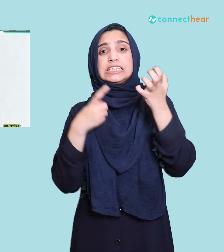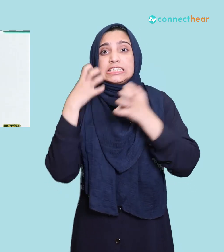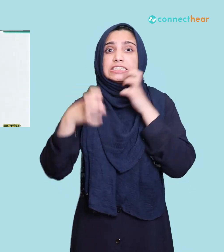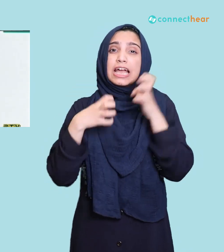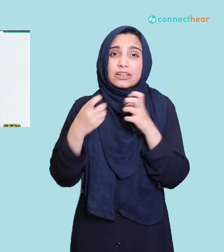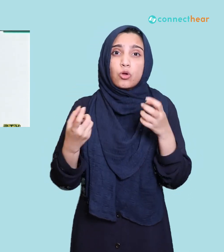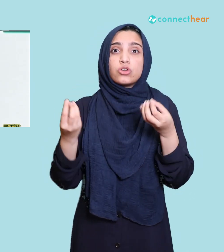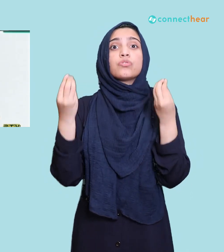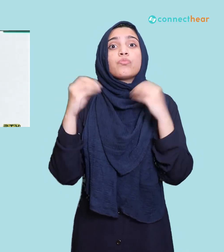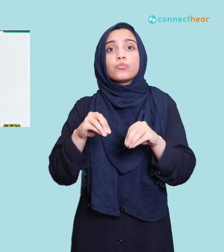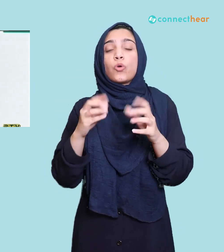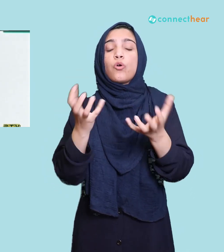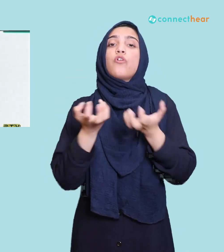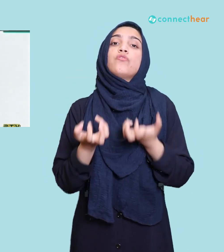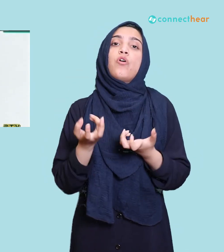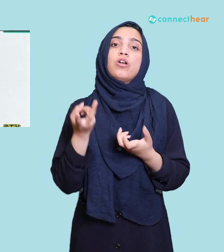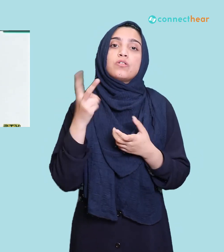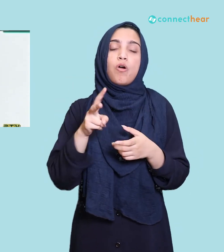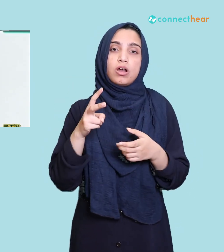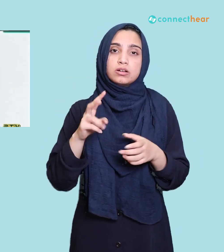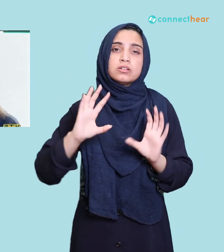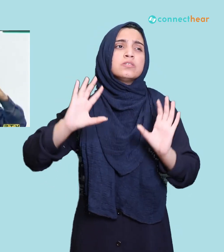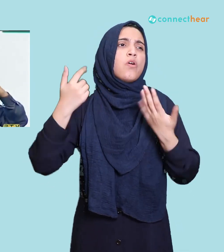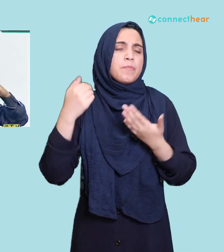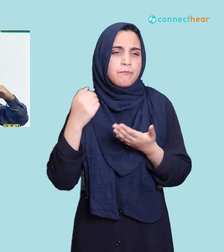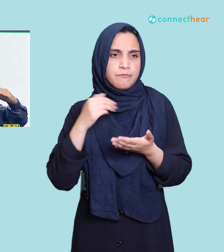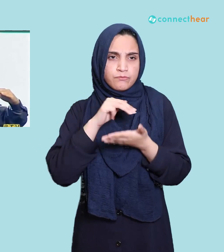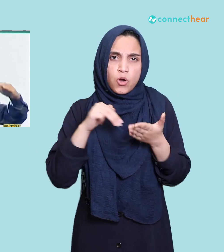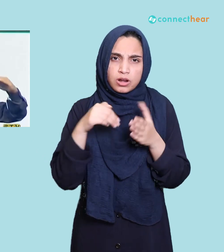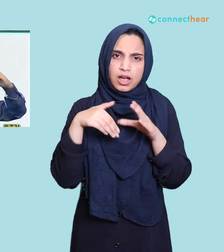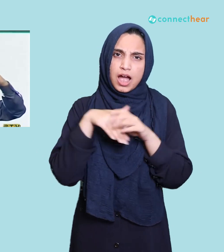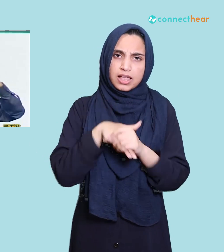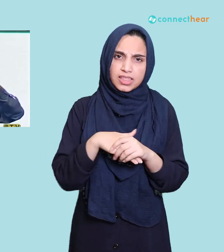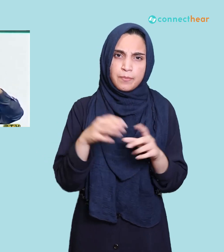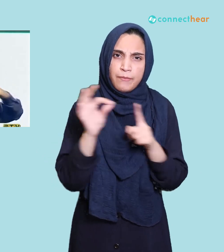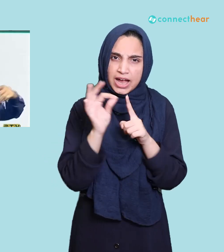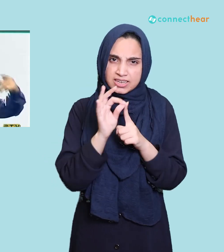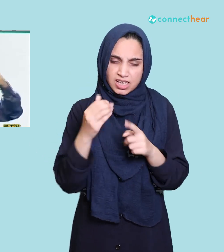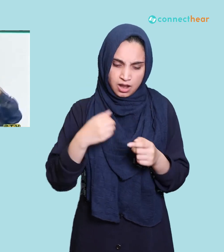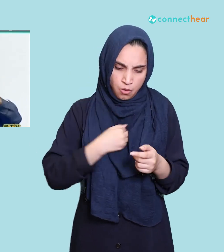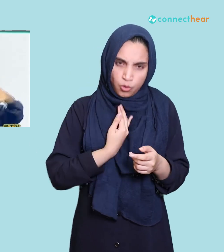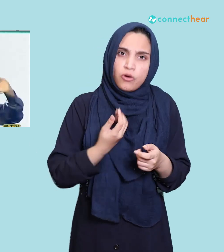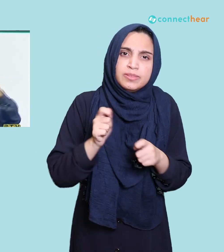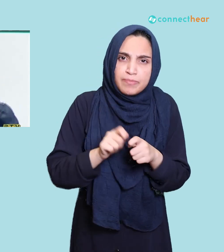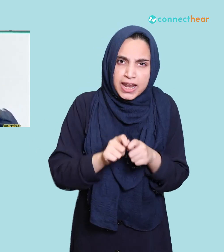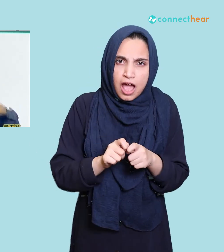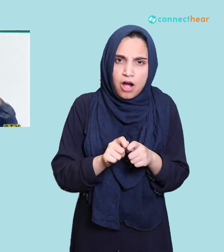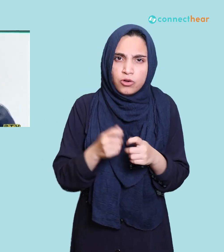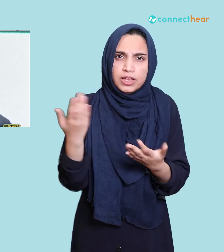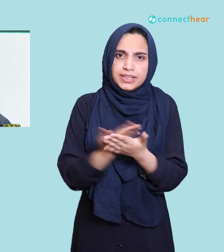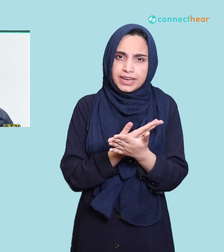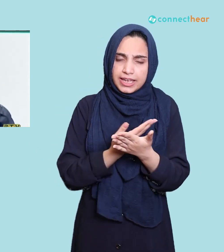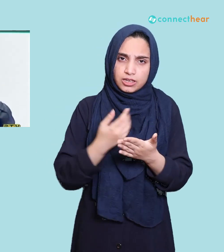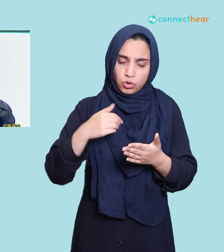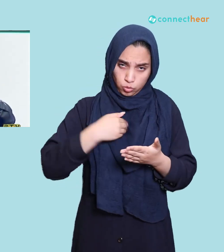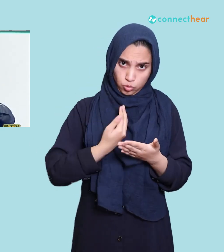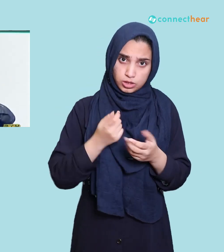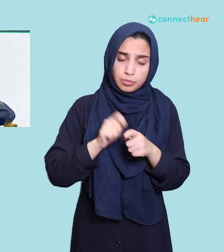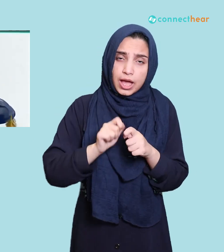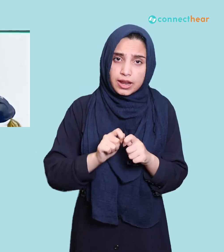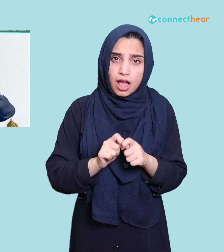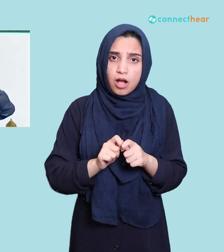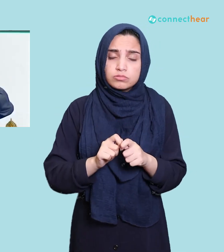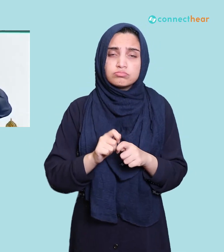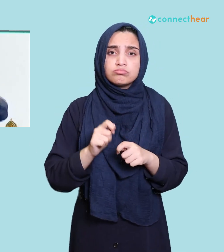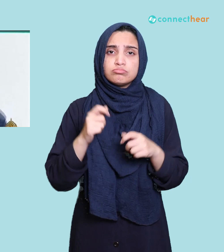تک ہمارے ملک خود یہ چیزیں نہیں بناتا، تو خطرہ یہ ہے کہ ہماری جیسی جیسی اکانومی گرو کر رہی ہے